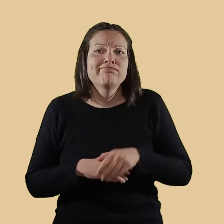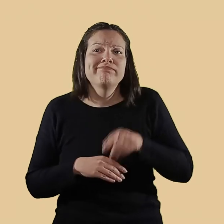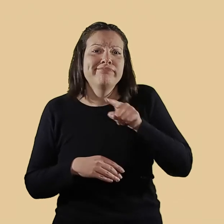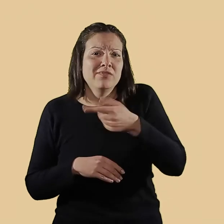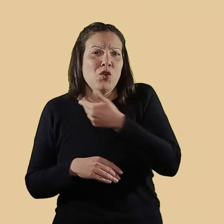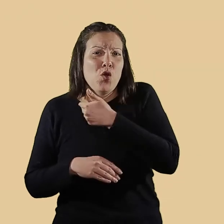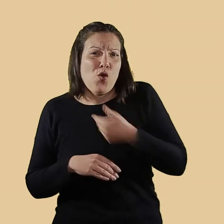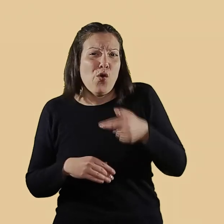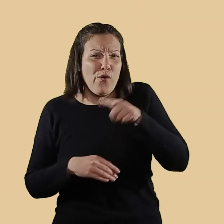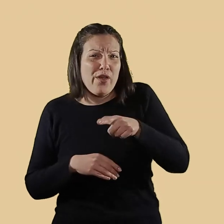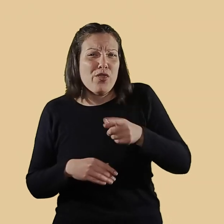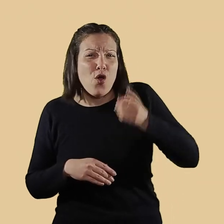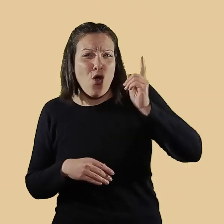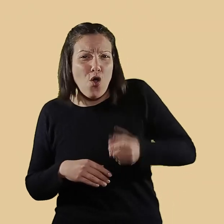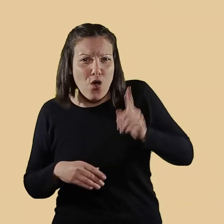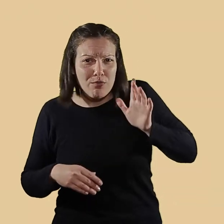gobierno golpista.